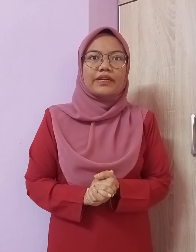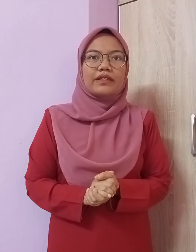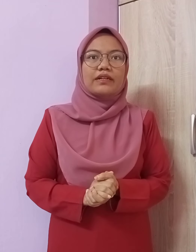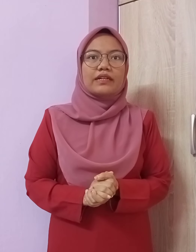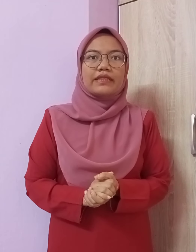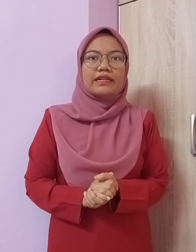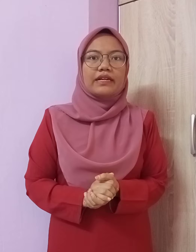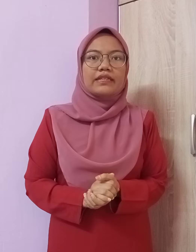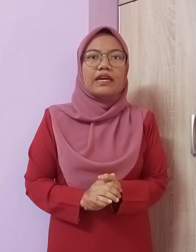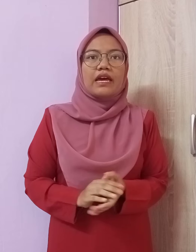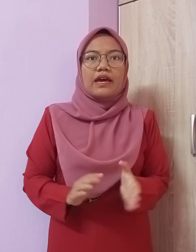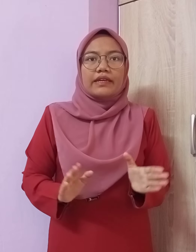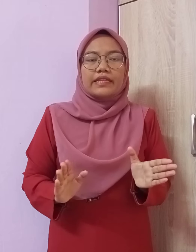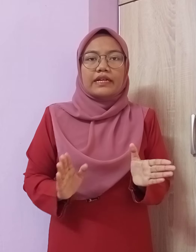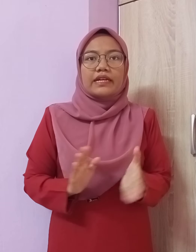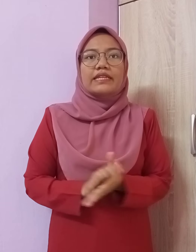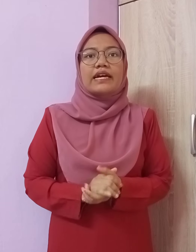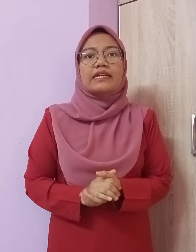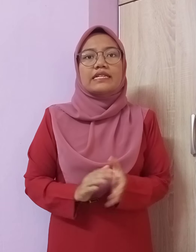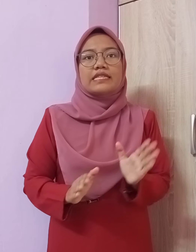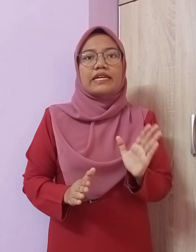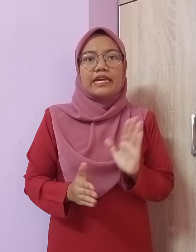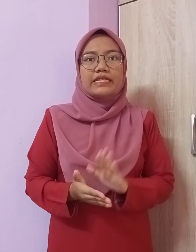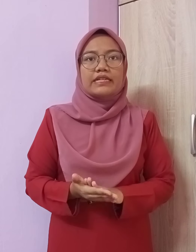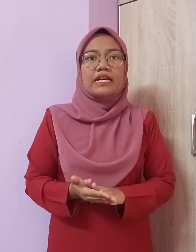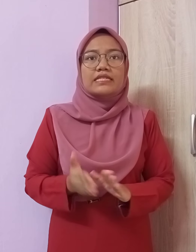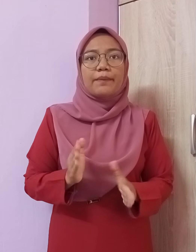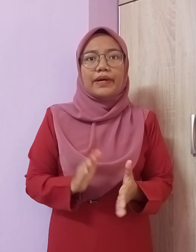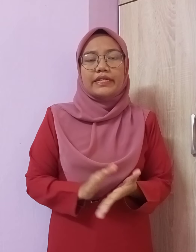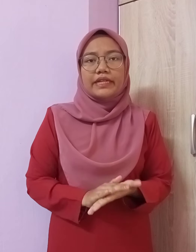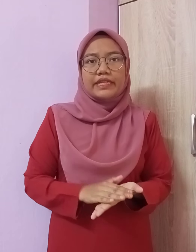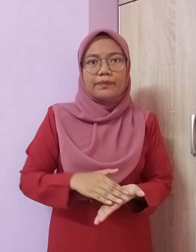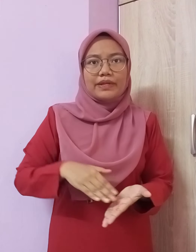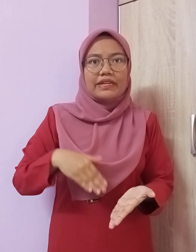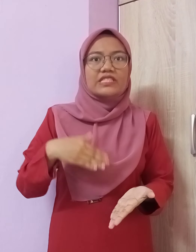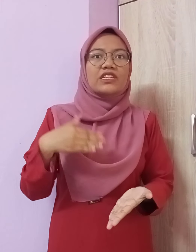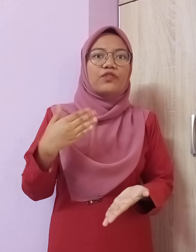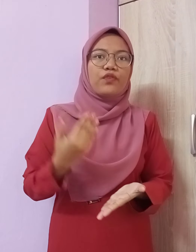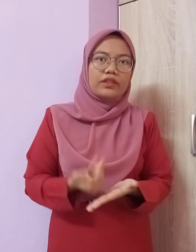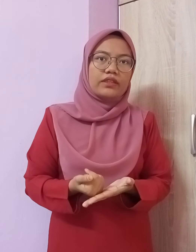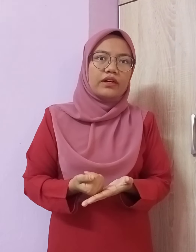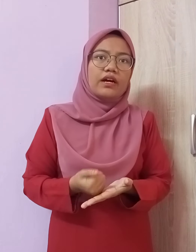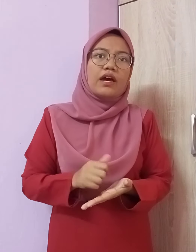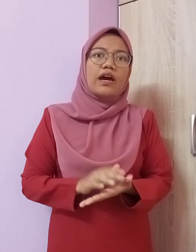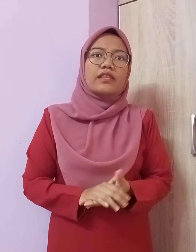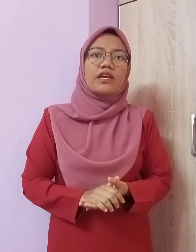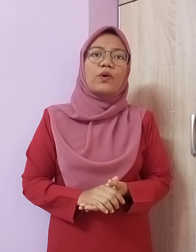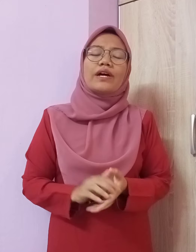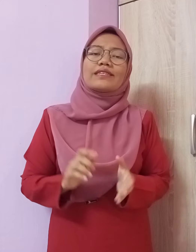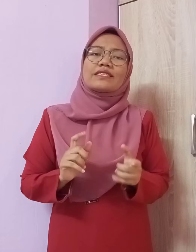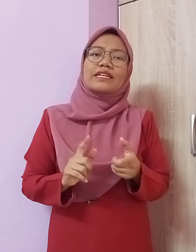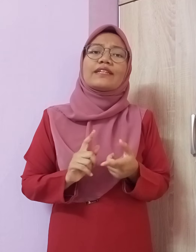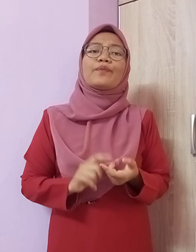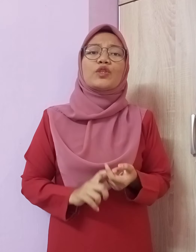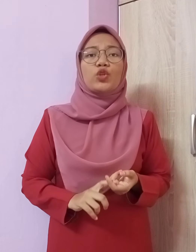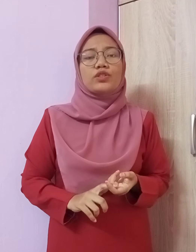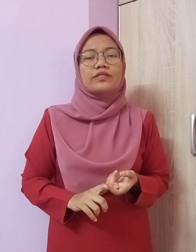mereka katakan, kita akan lihat kesahihannya sama ada ia berlandaskan fakta atau hanya sekadar mitos